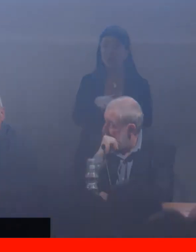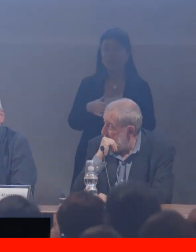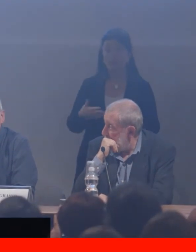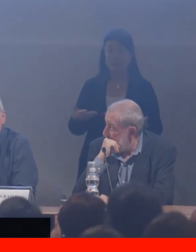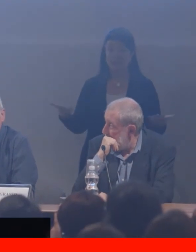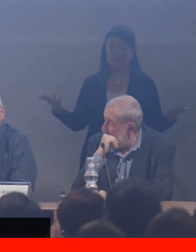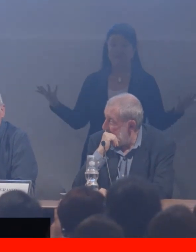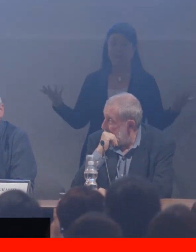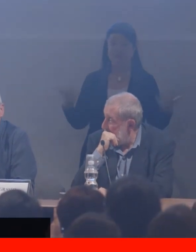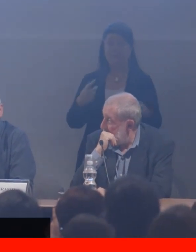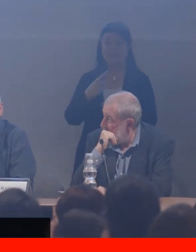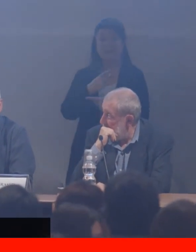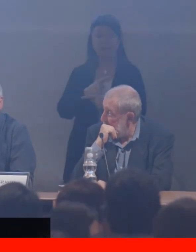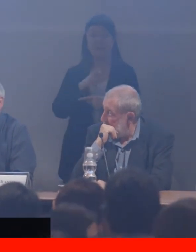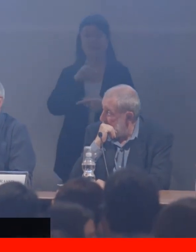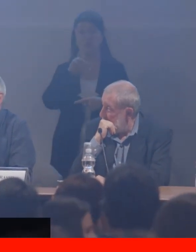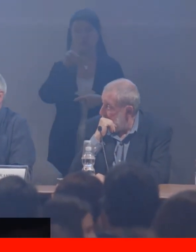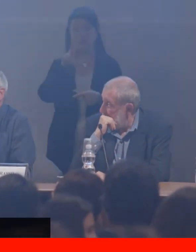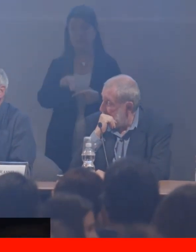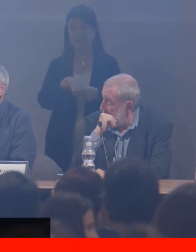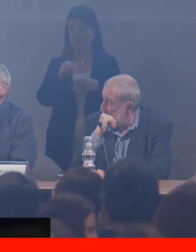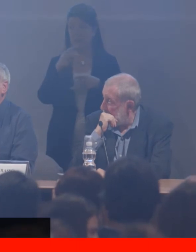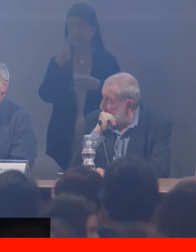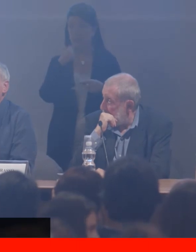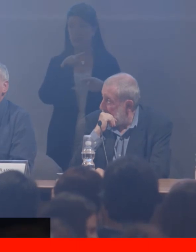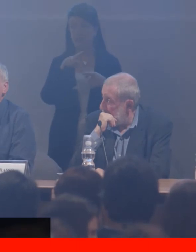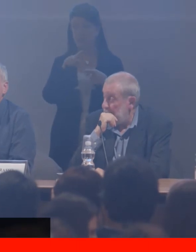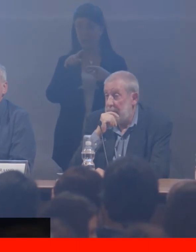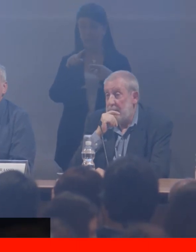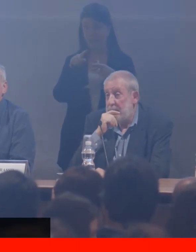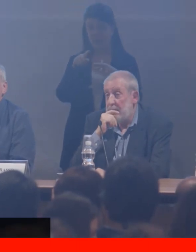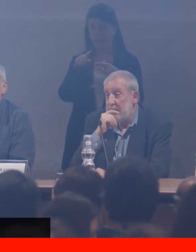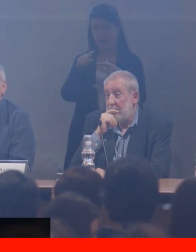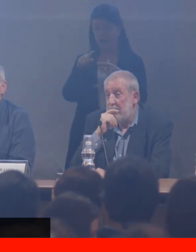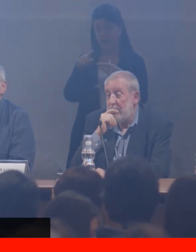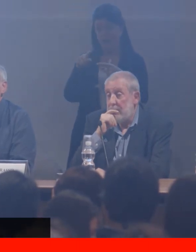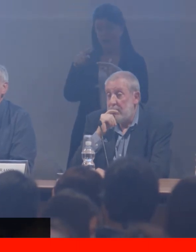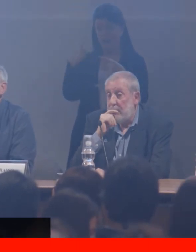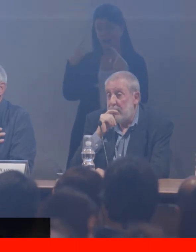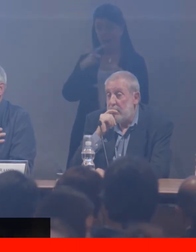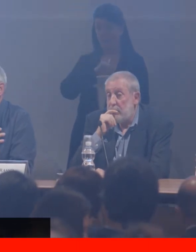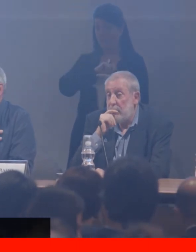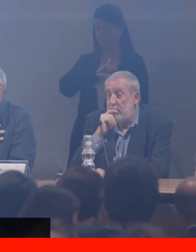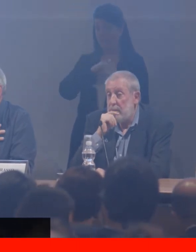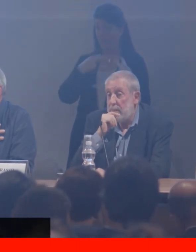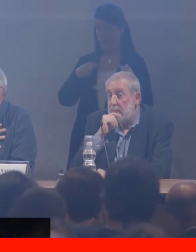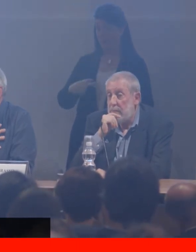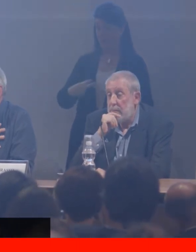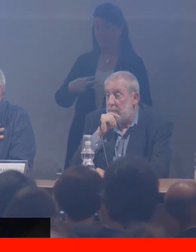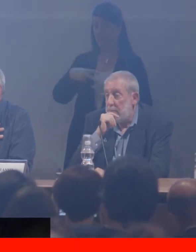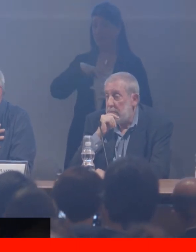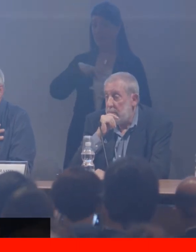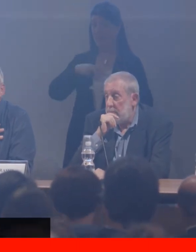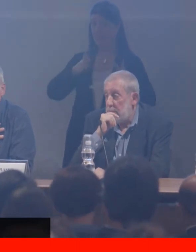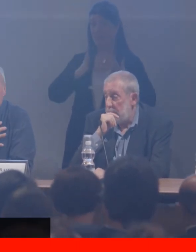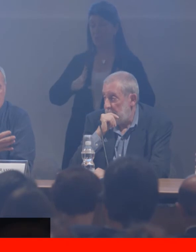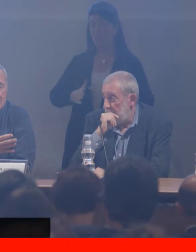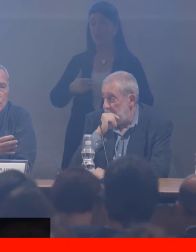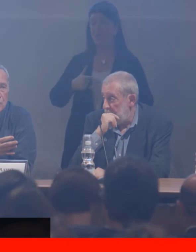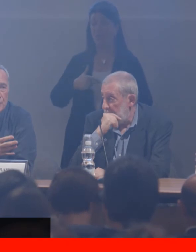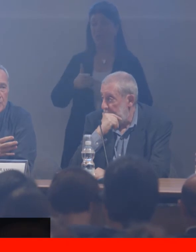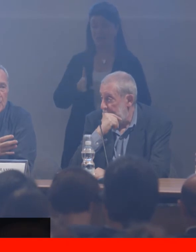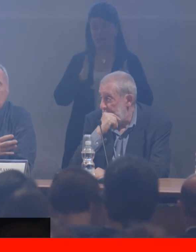che il momento, lo spartiacque della mia vita personale e